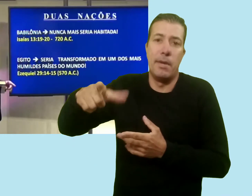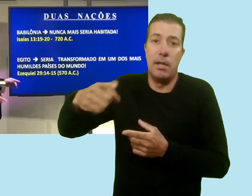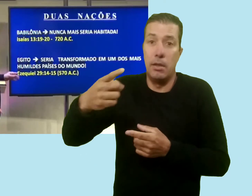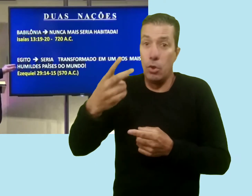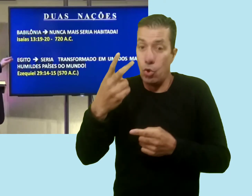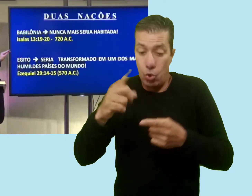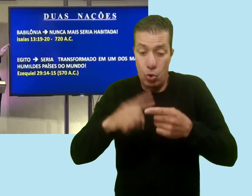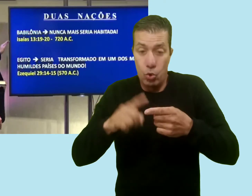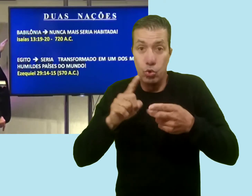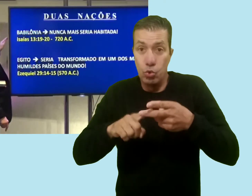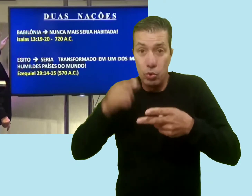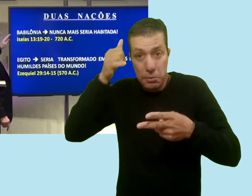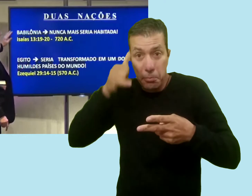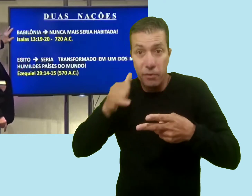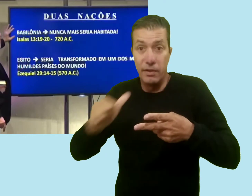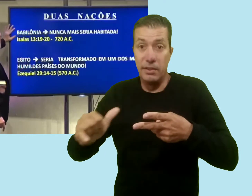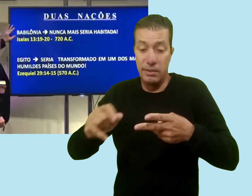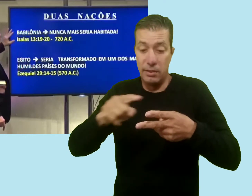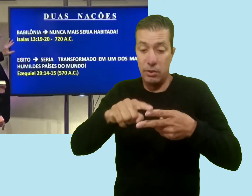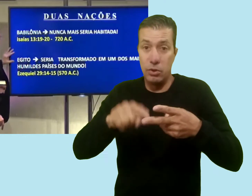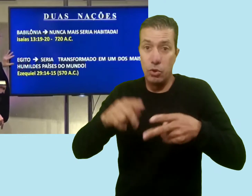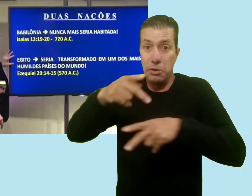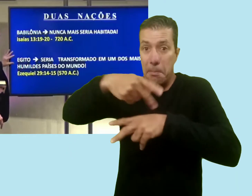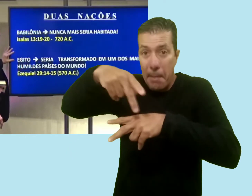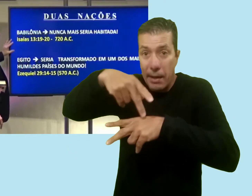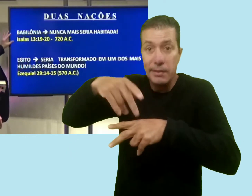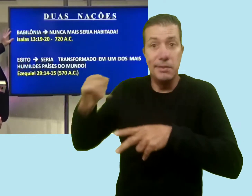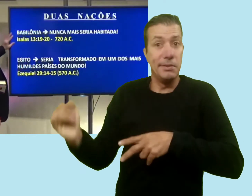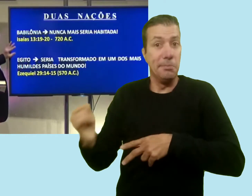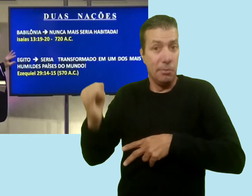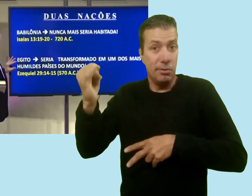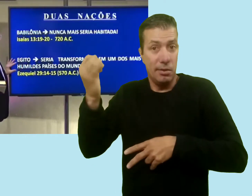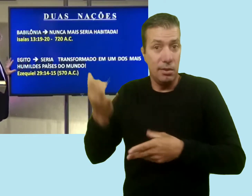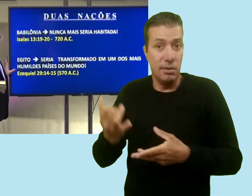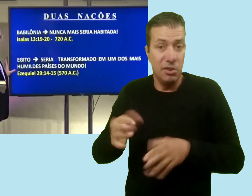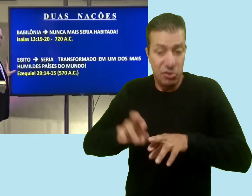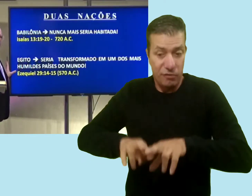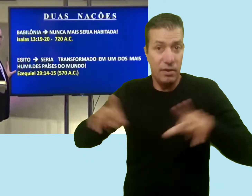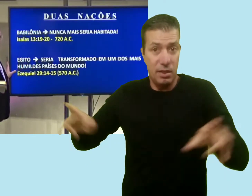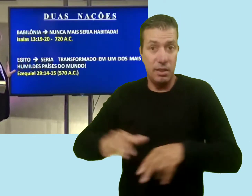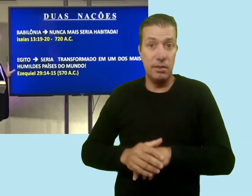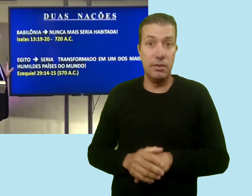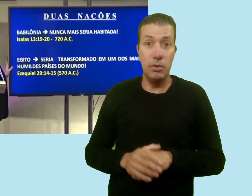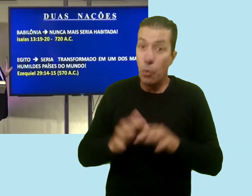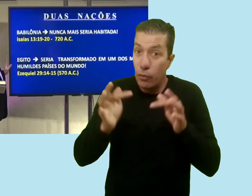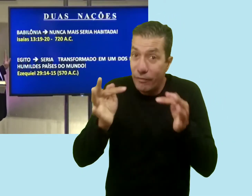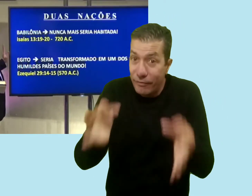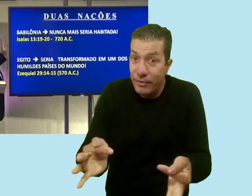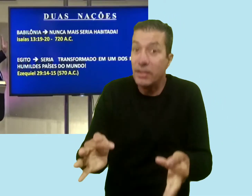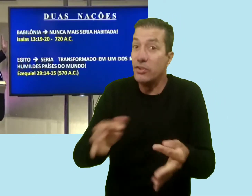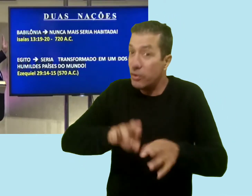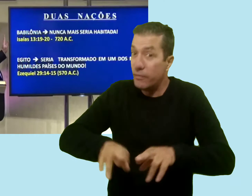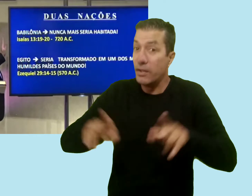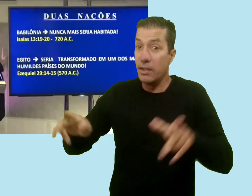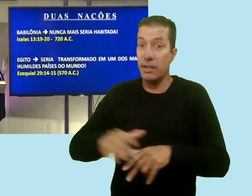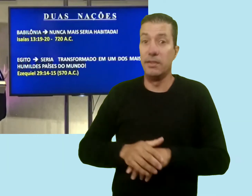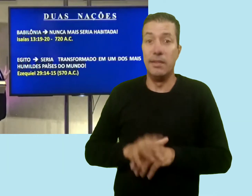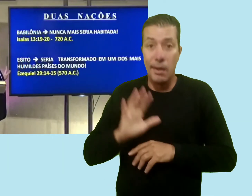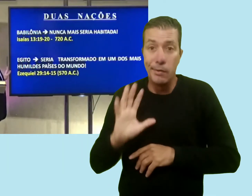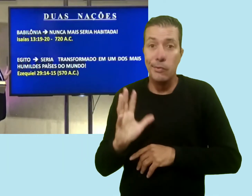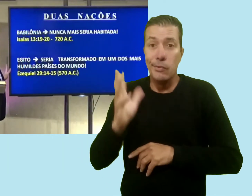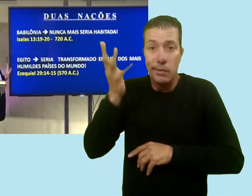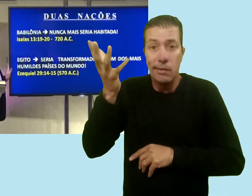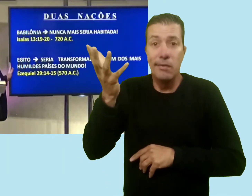repetindo. Duas profecias para dois países importantes, duas profecias diferentes, com finais